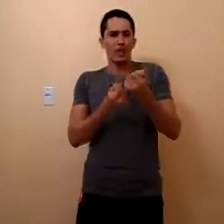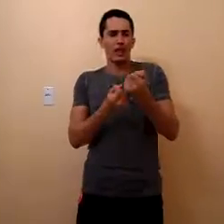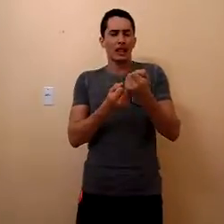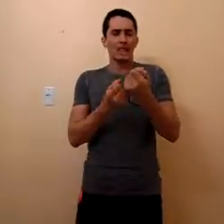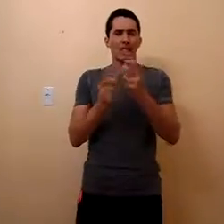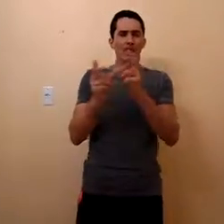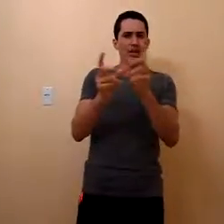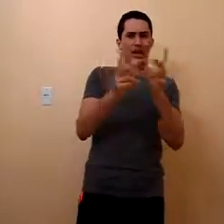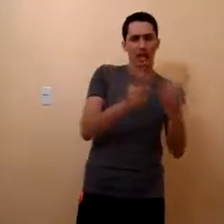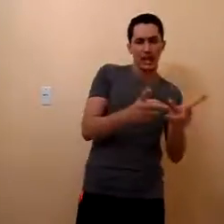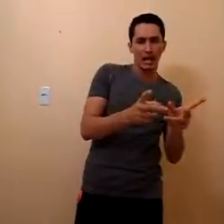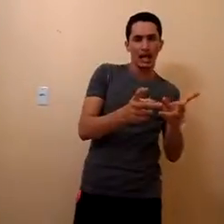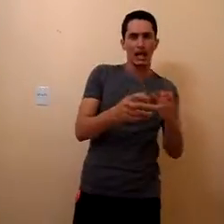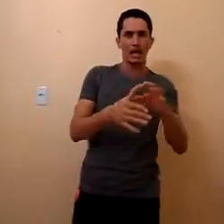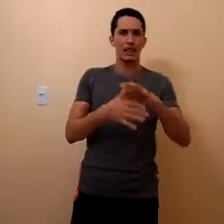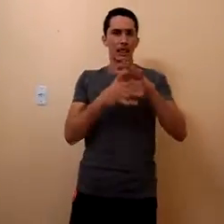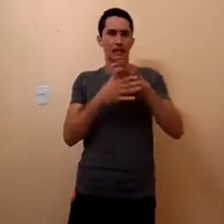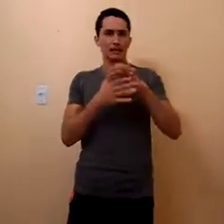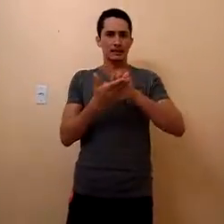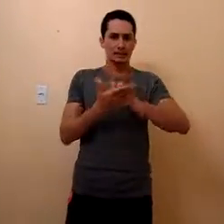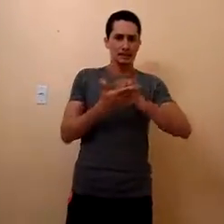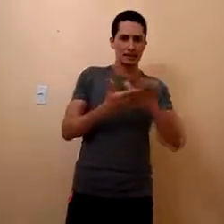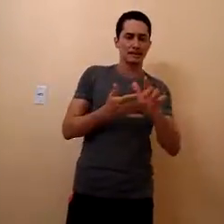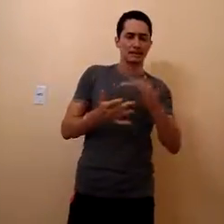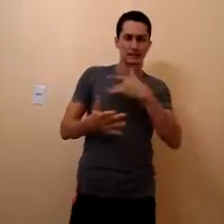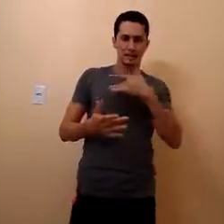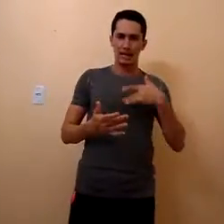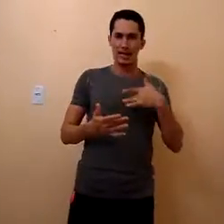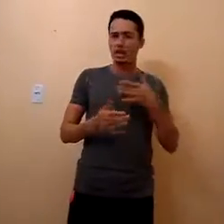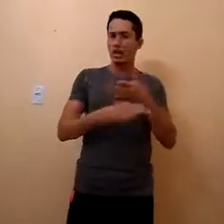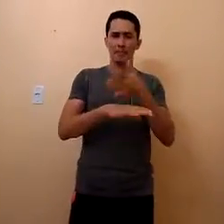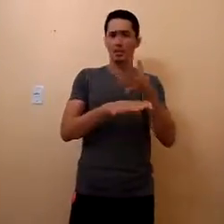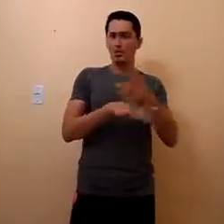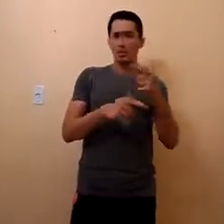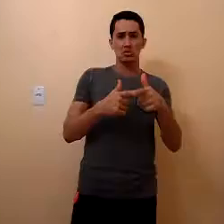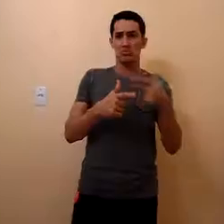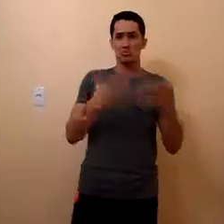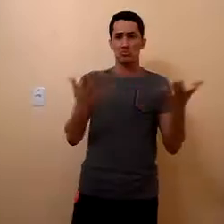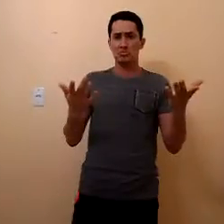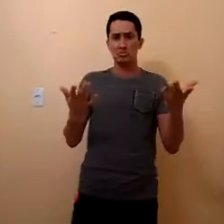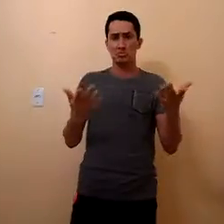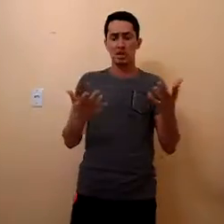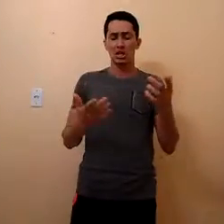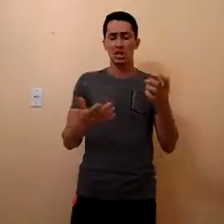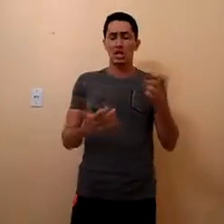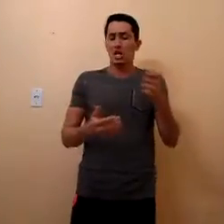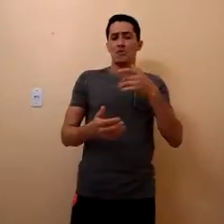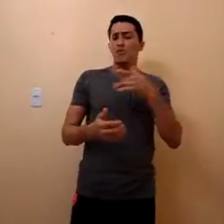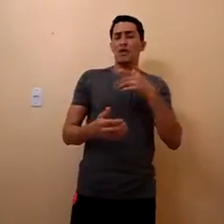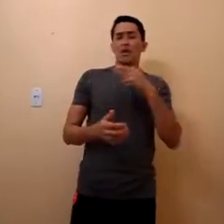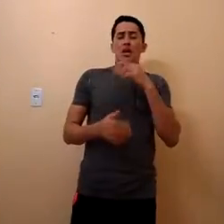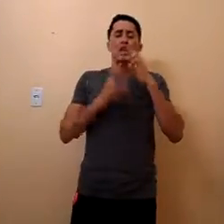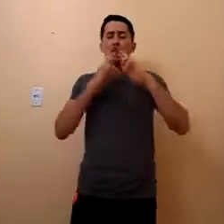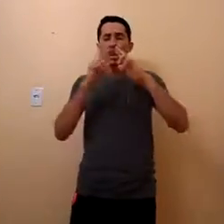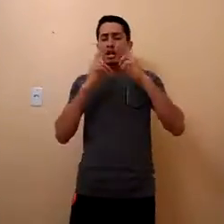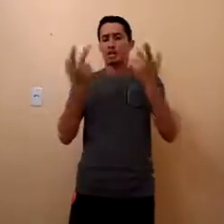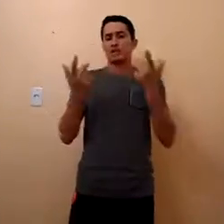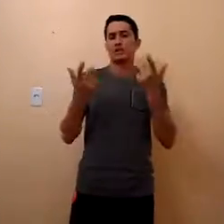como carne in natura, vai entrar sem nenhum problema. Então, não é uma questão de saúde e é isso que nós vamos reclamar na OMC.